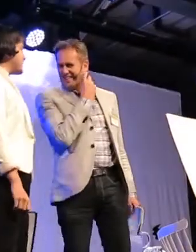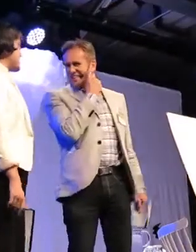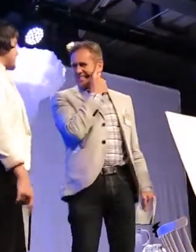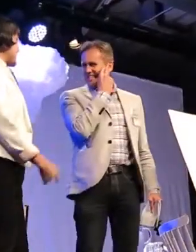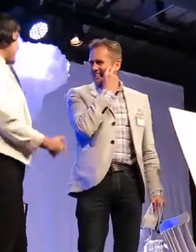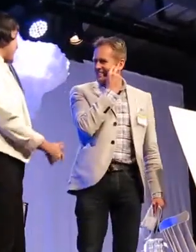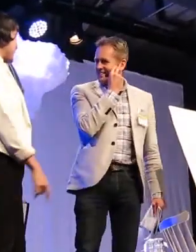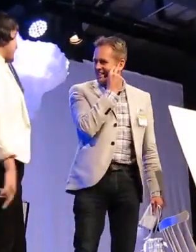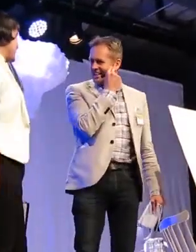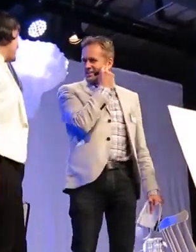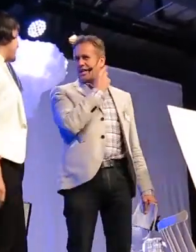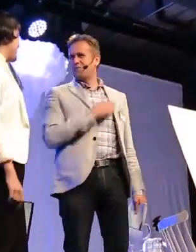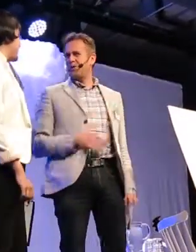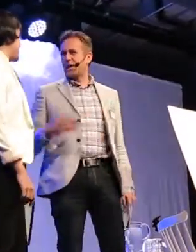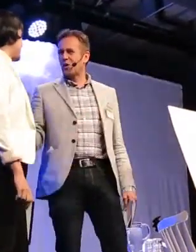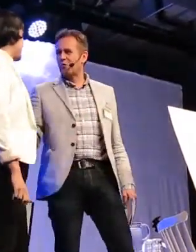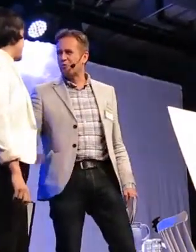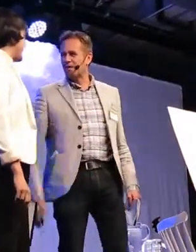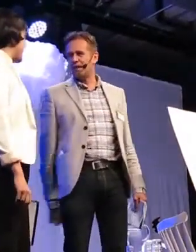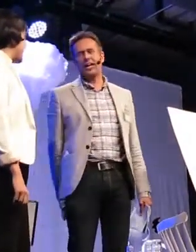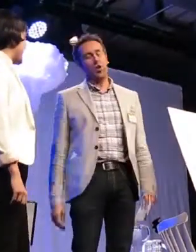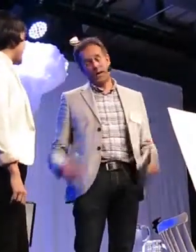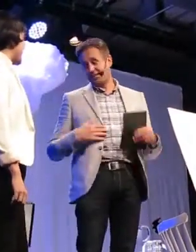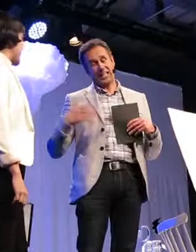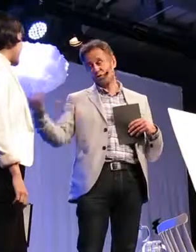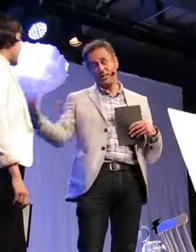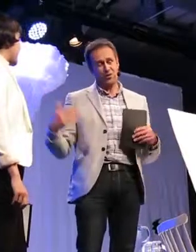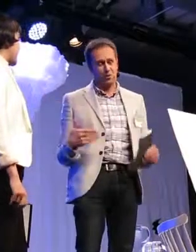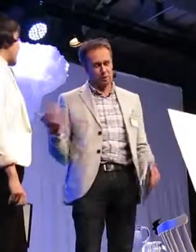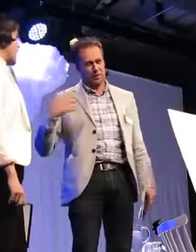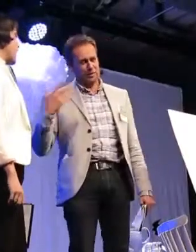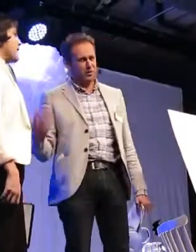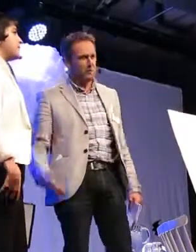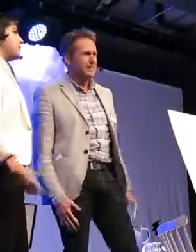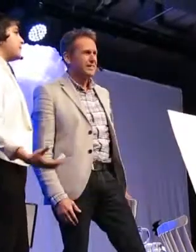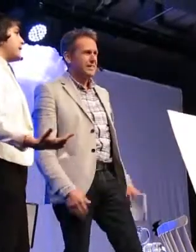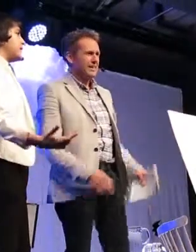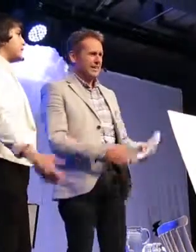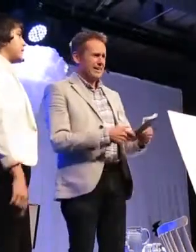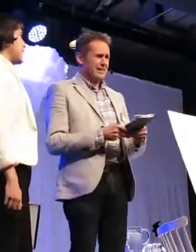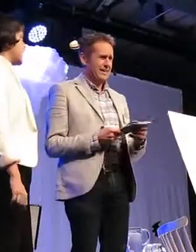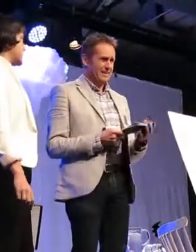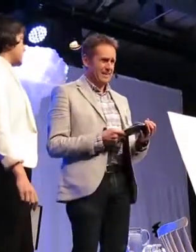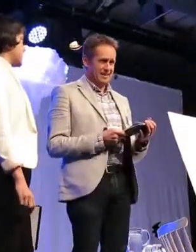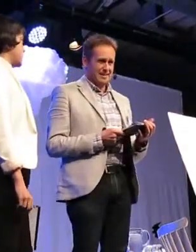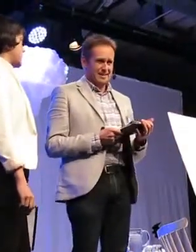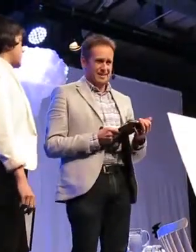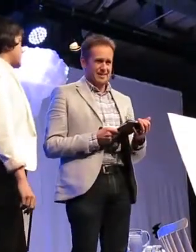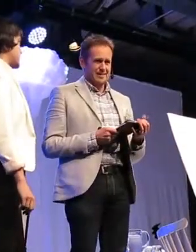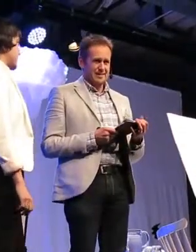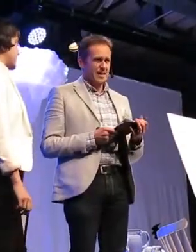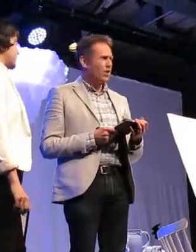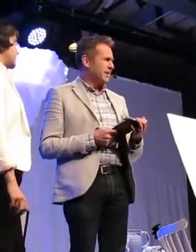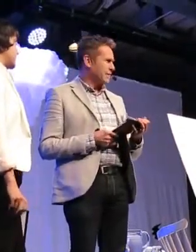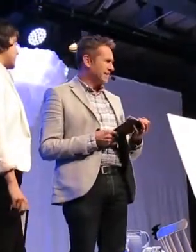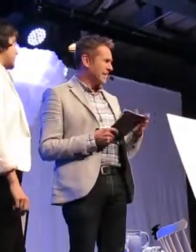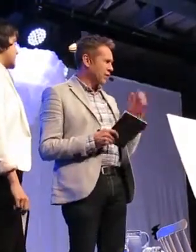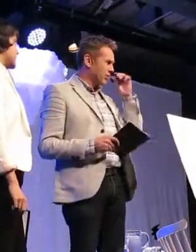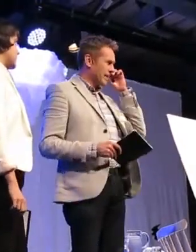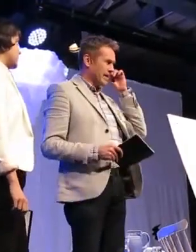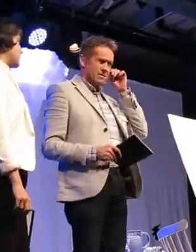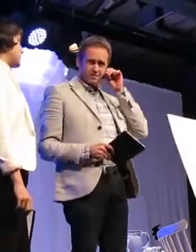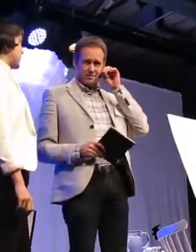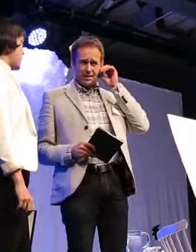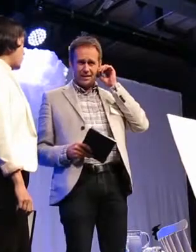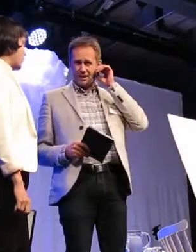Jag vet, jag vill ta över din position. Kan vi göra det? Vadå, Benny var ju här, han kan ju typ anställa dig. Ja, kan man